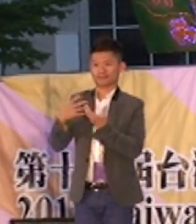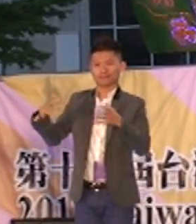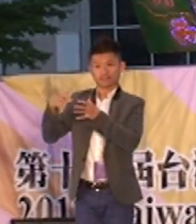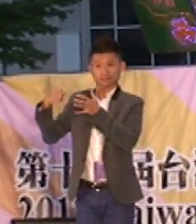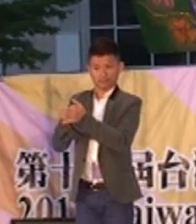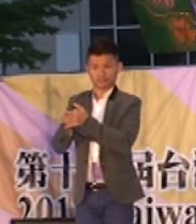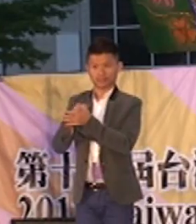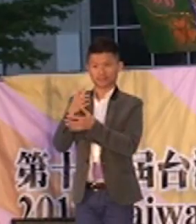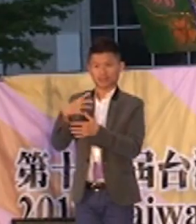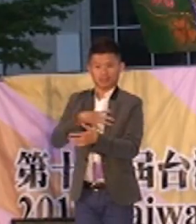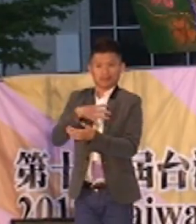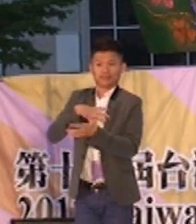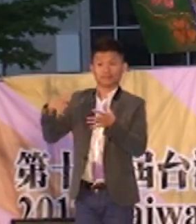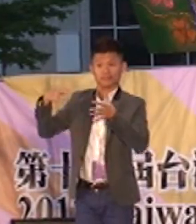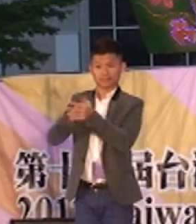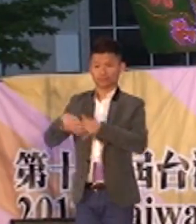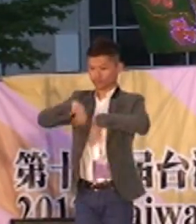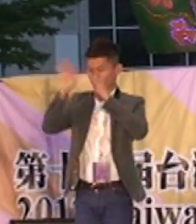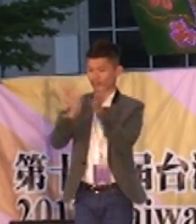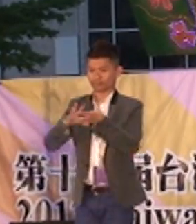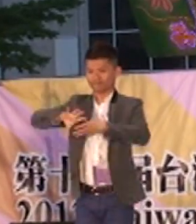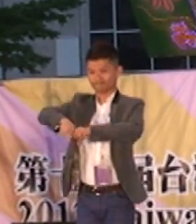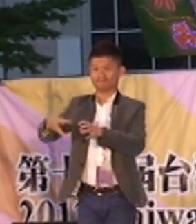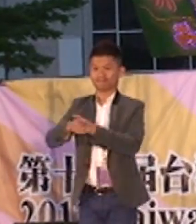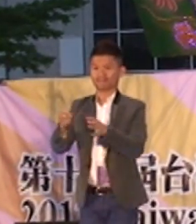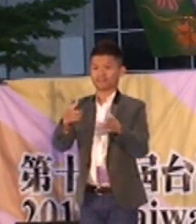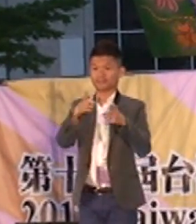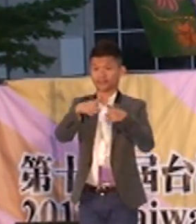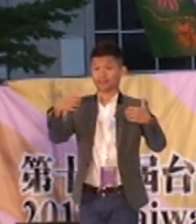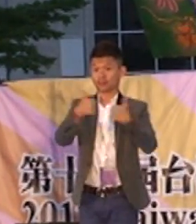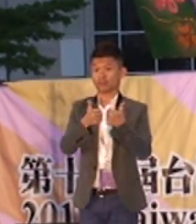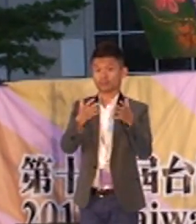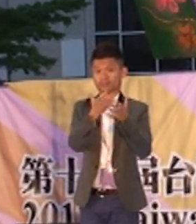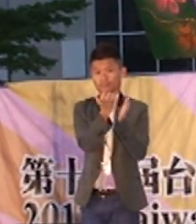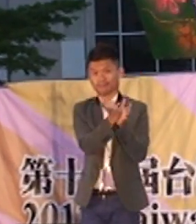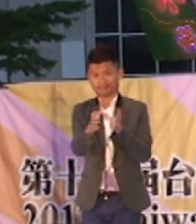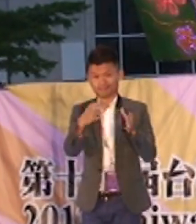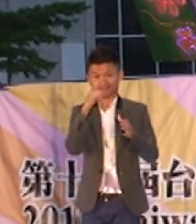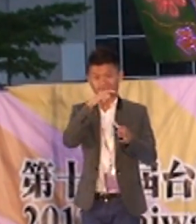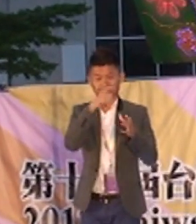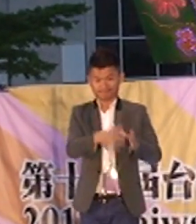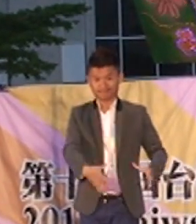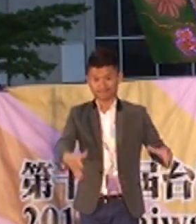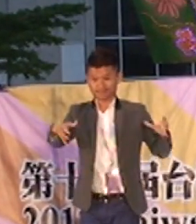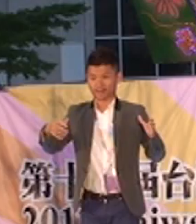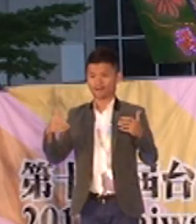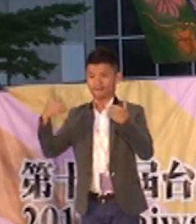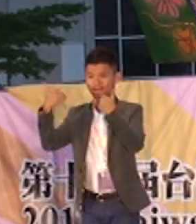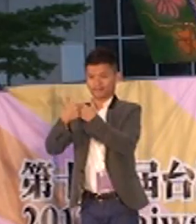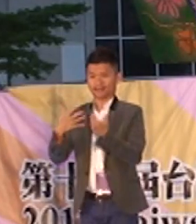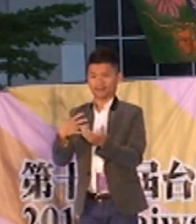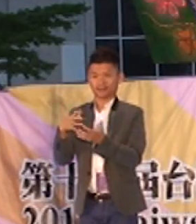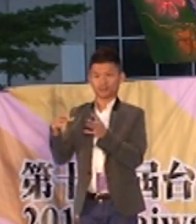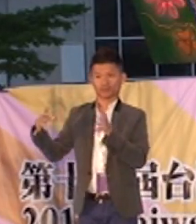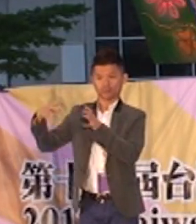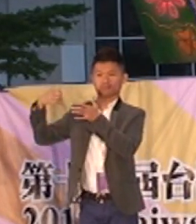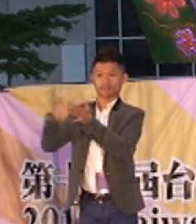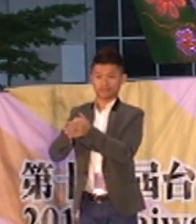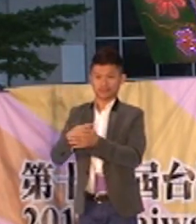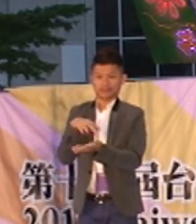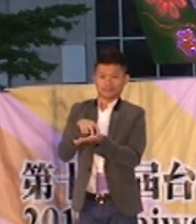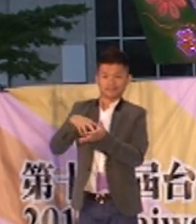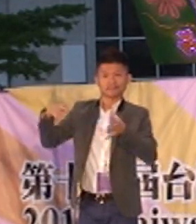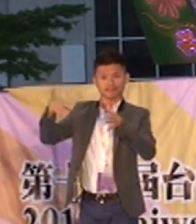者，全部丢进大会我们准备的垃圾桶，把反恐者、恐同